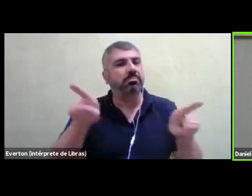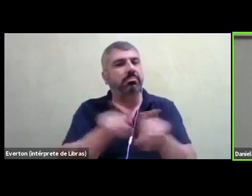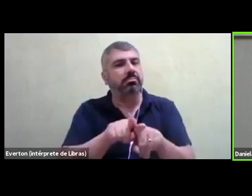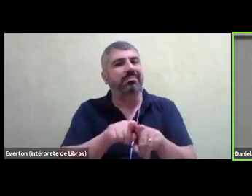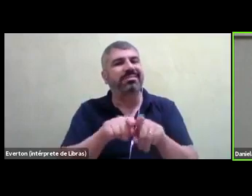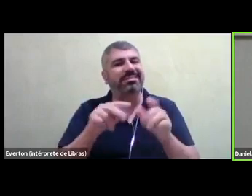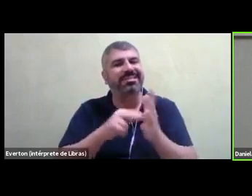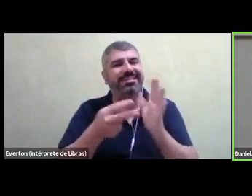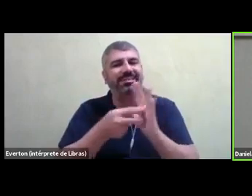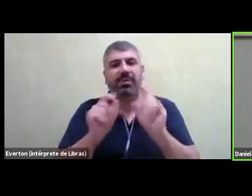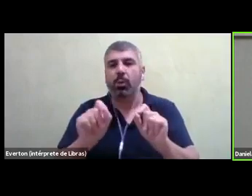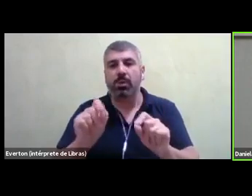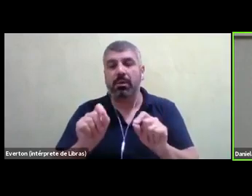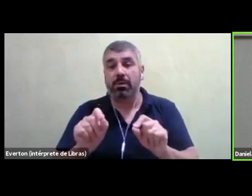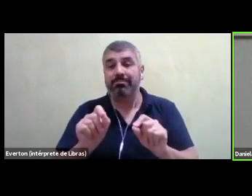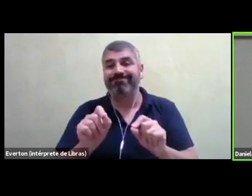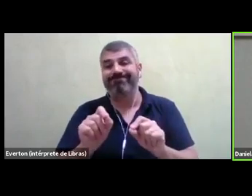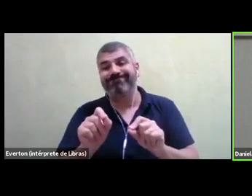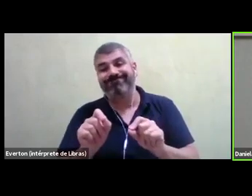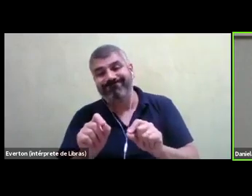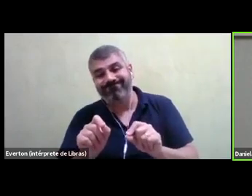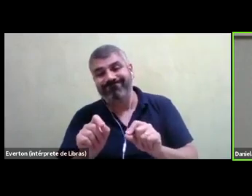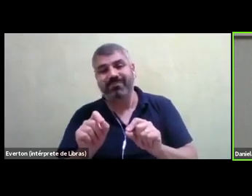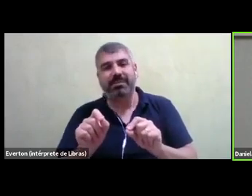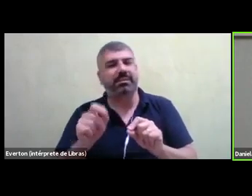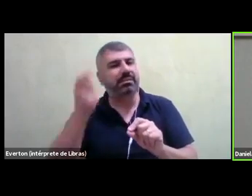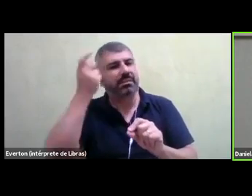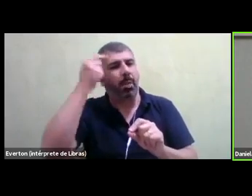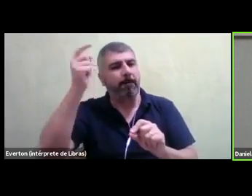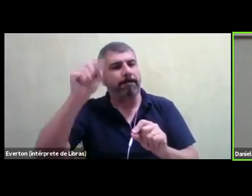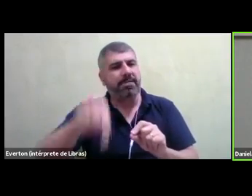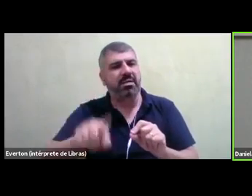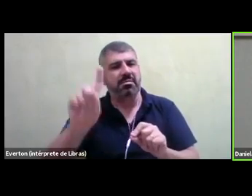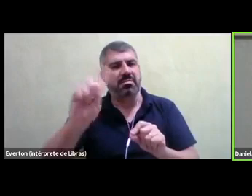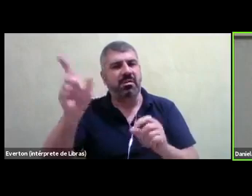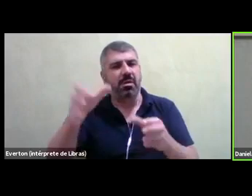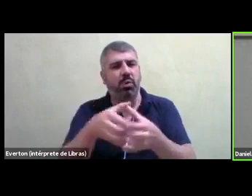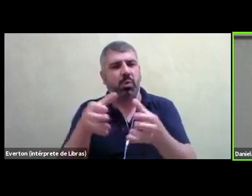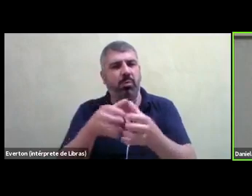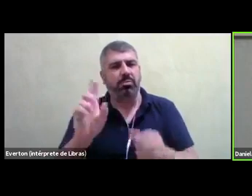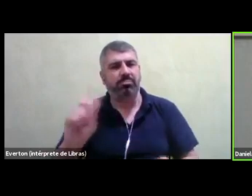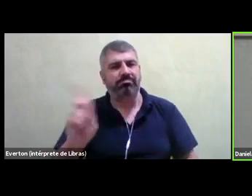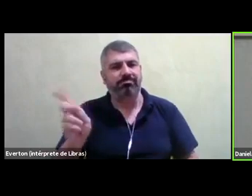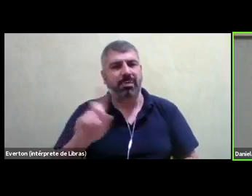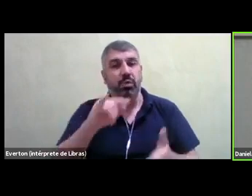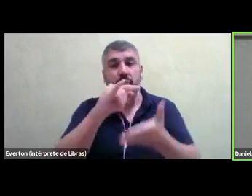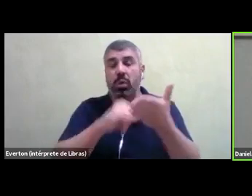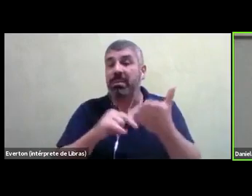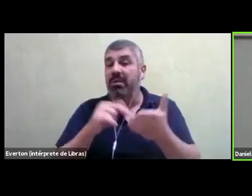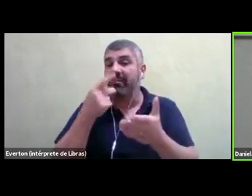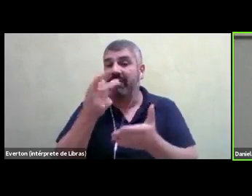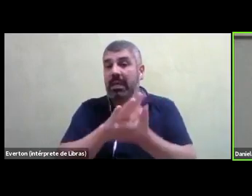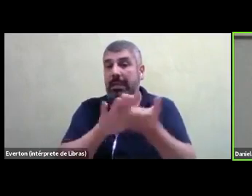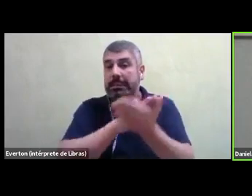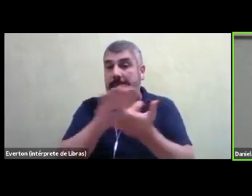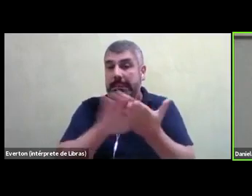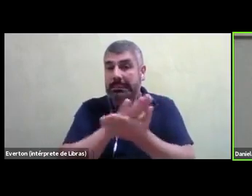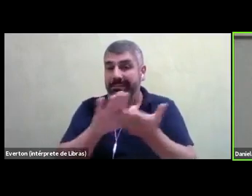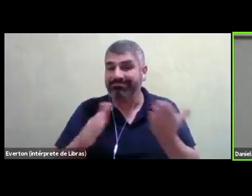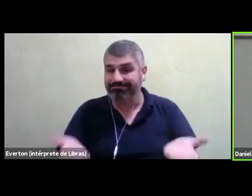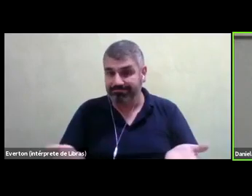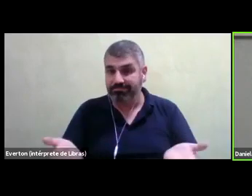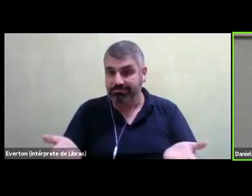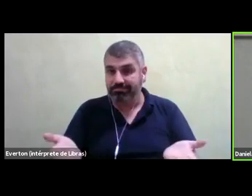eles não vão ser mesmo levados em conta nesses documentos, e a gente sabe que